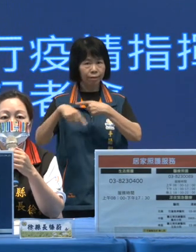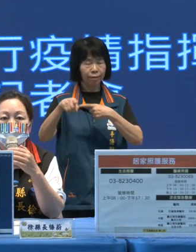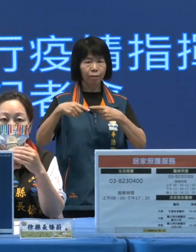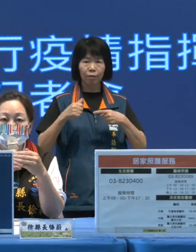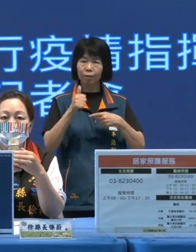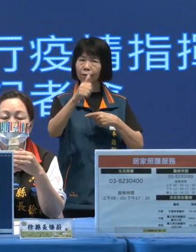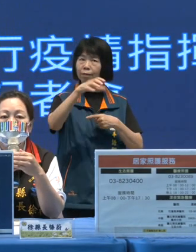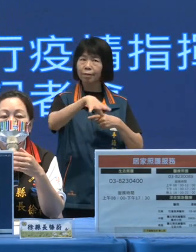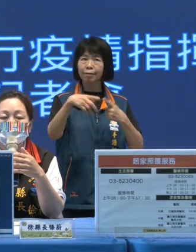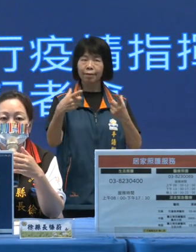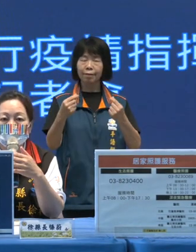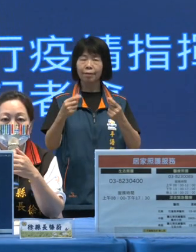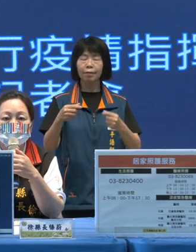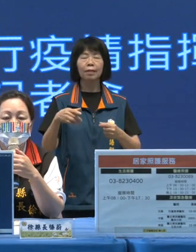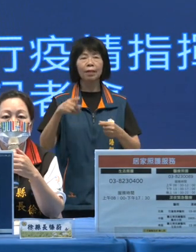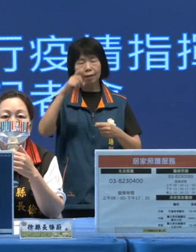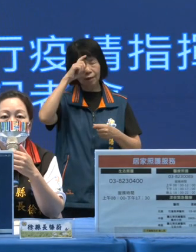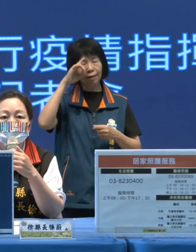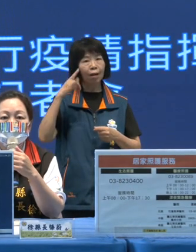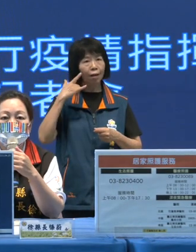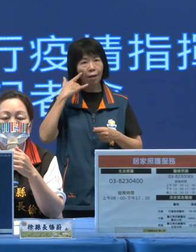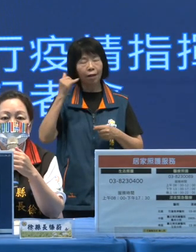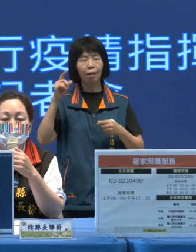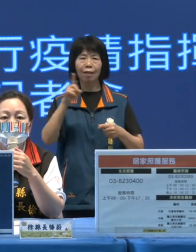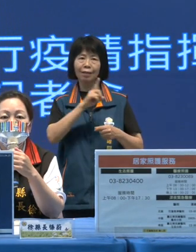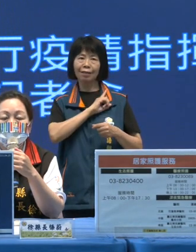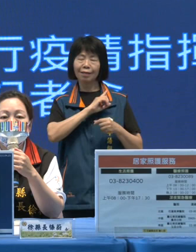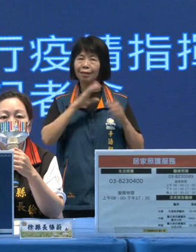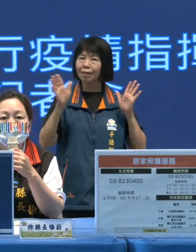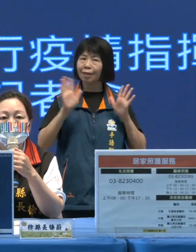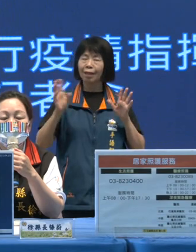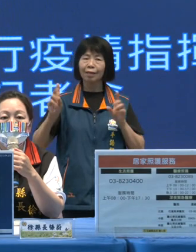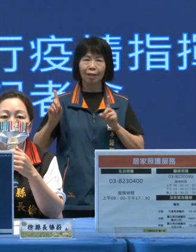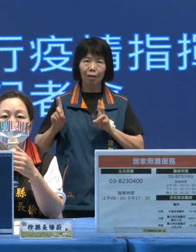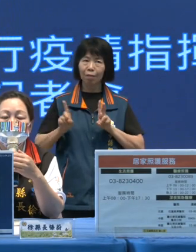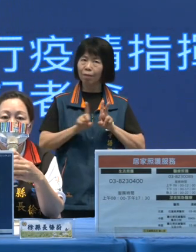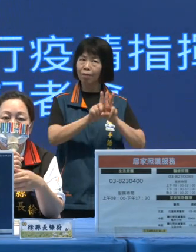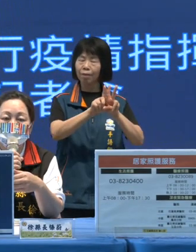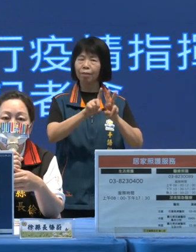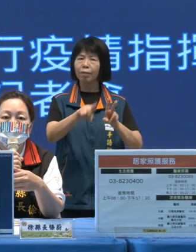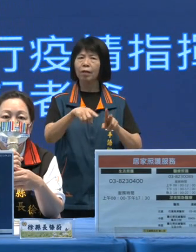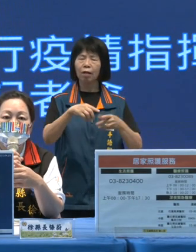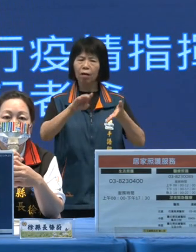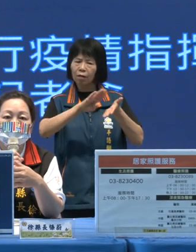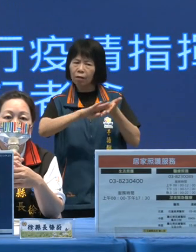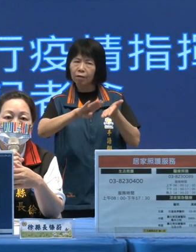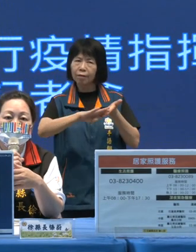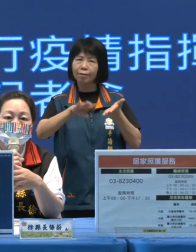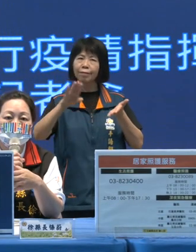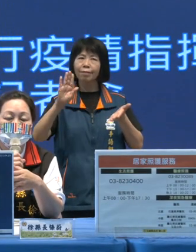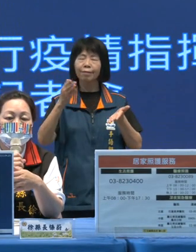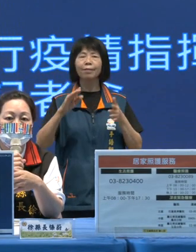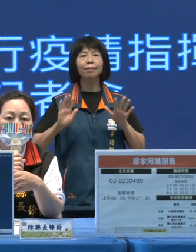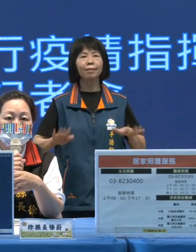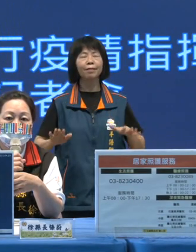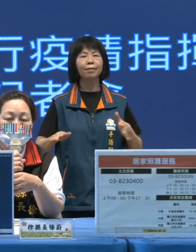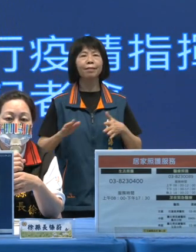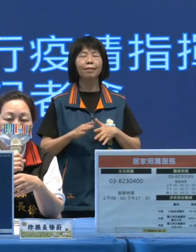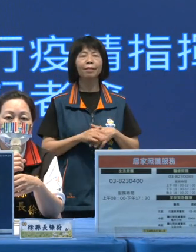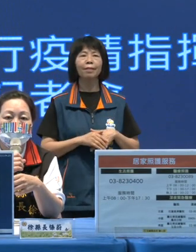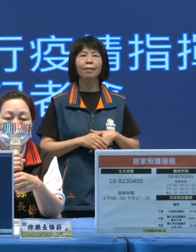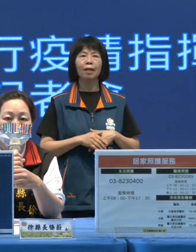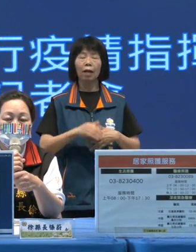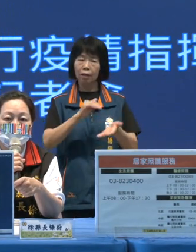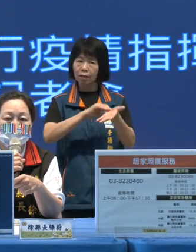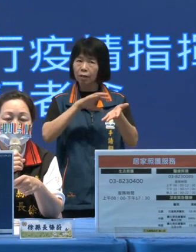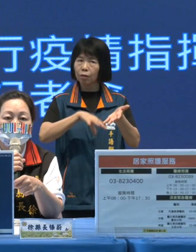带着您自己还有您的孩子到这个指定的快筛地点，无论是在南区现在的这个我们的这个